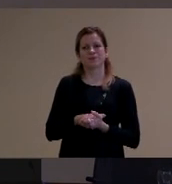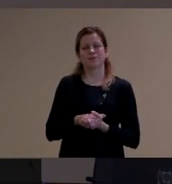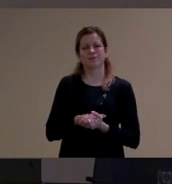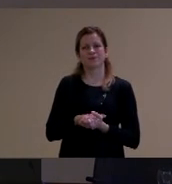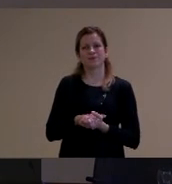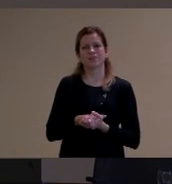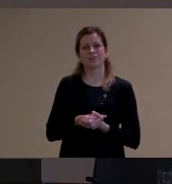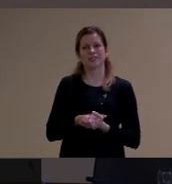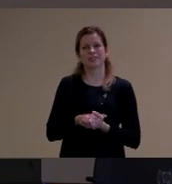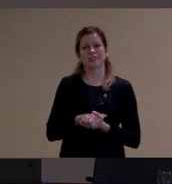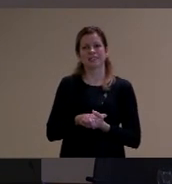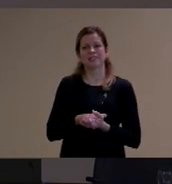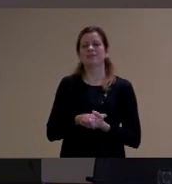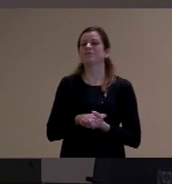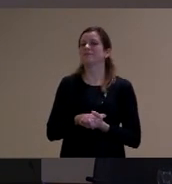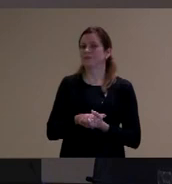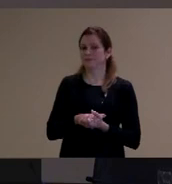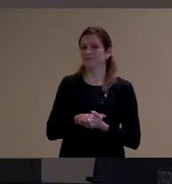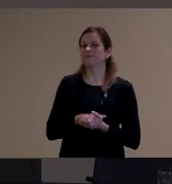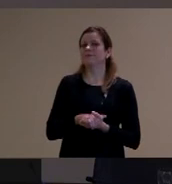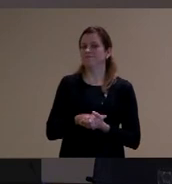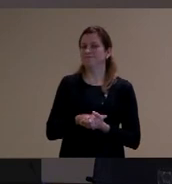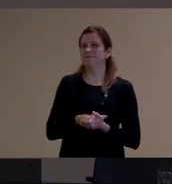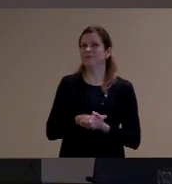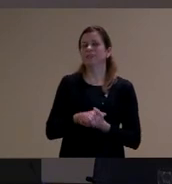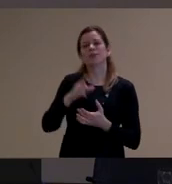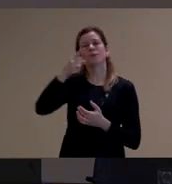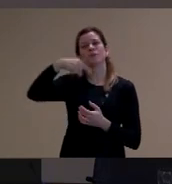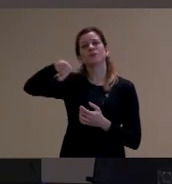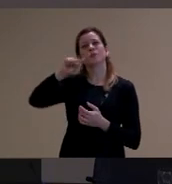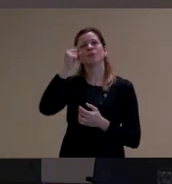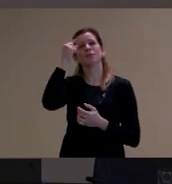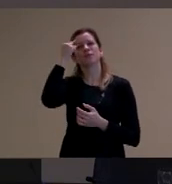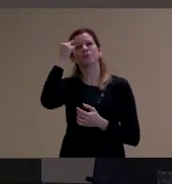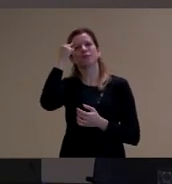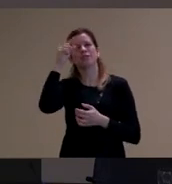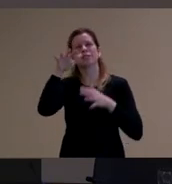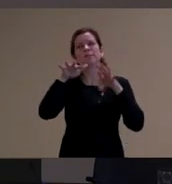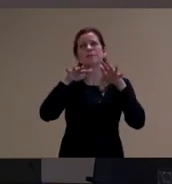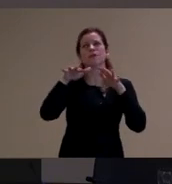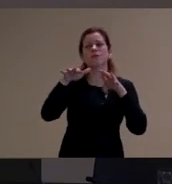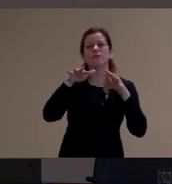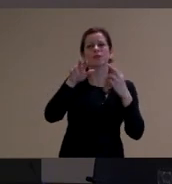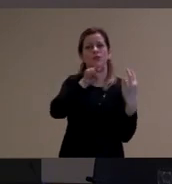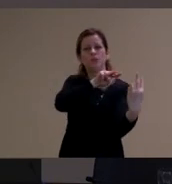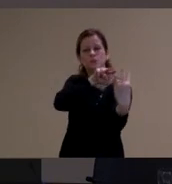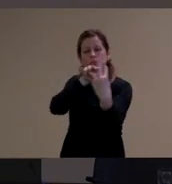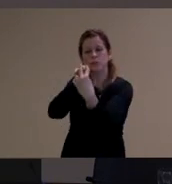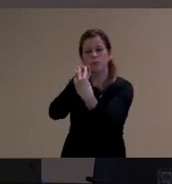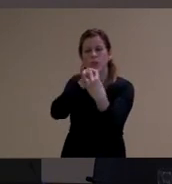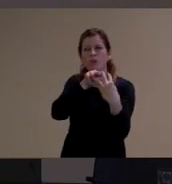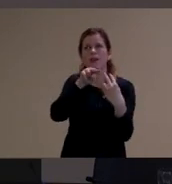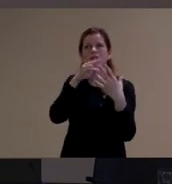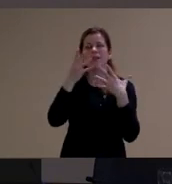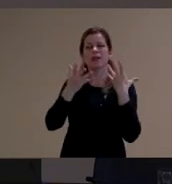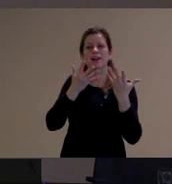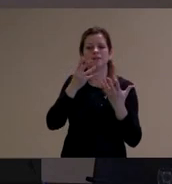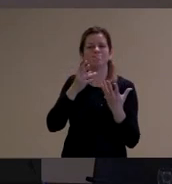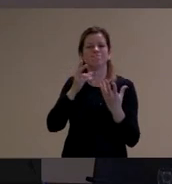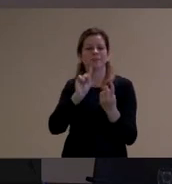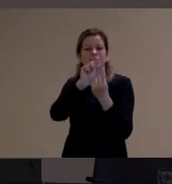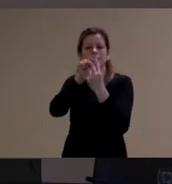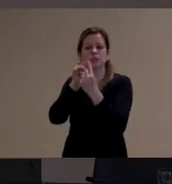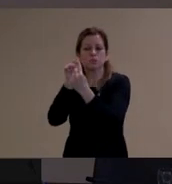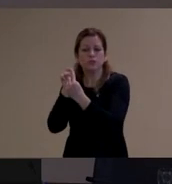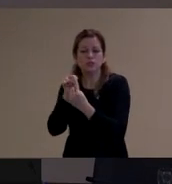e nessa nessa nesse movimento então né de olhar para todos esses objetivos